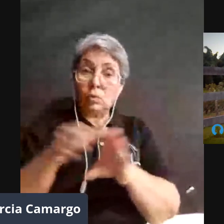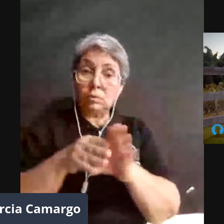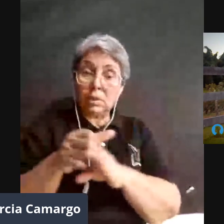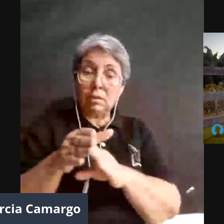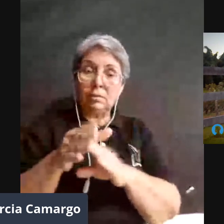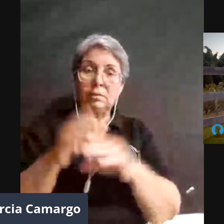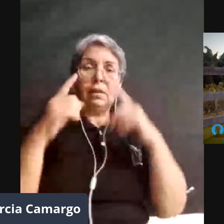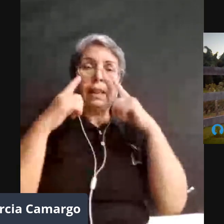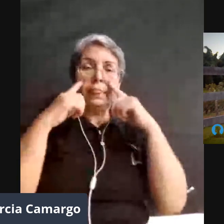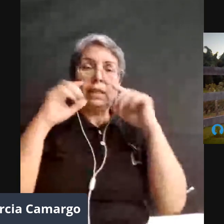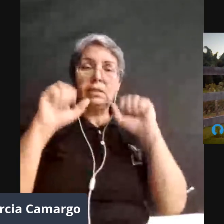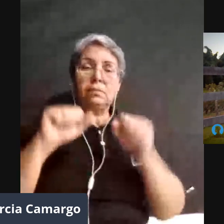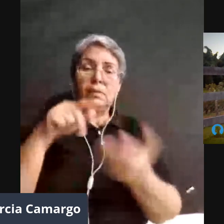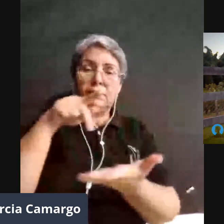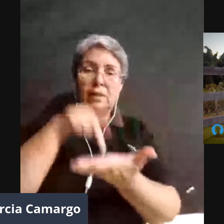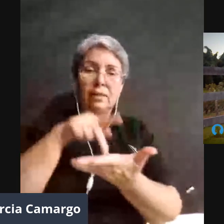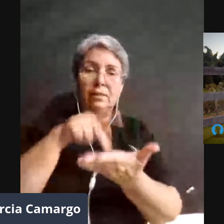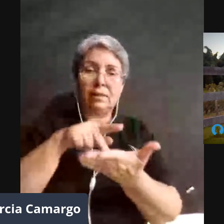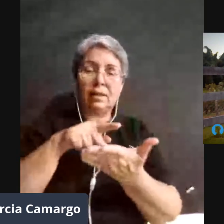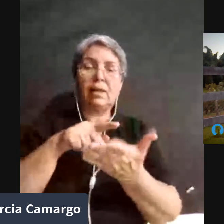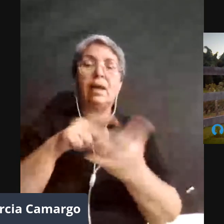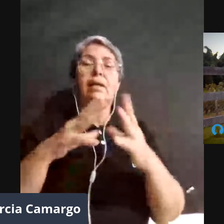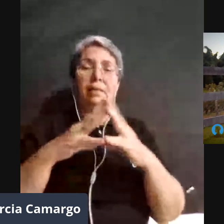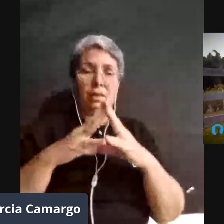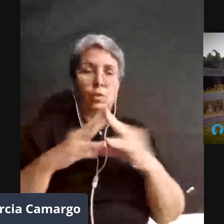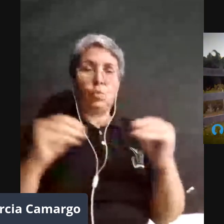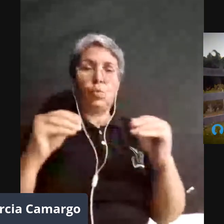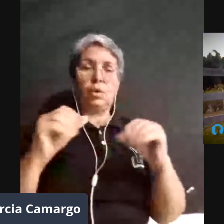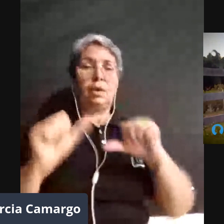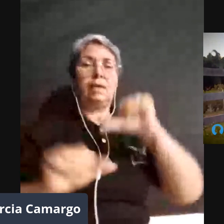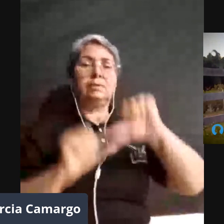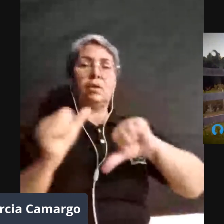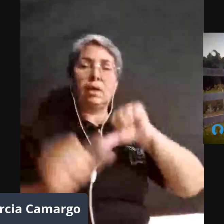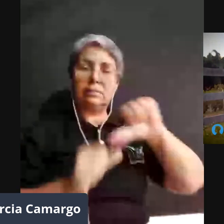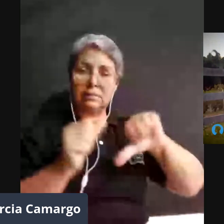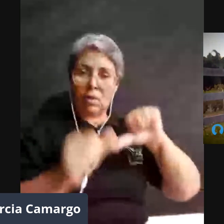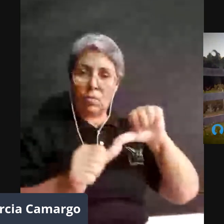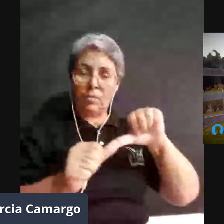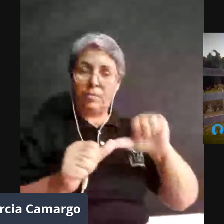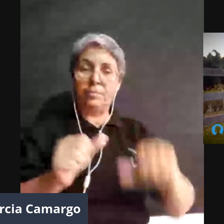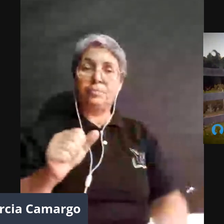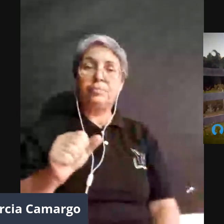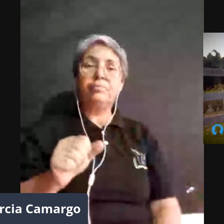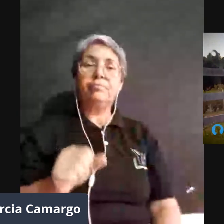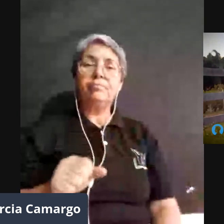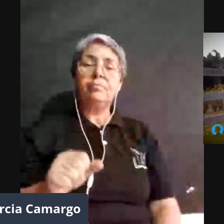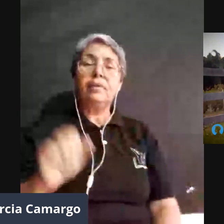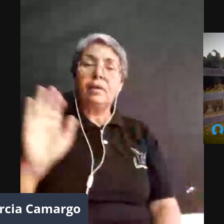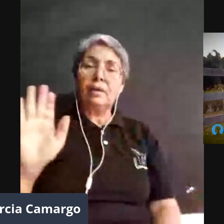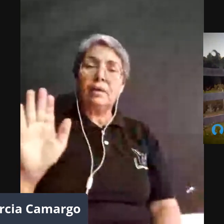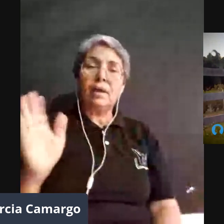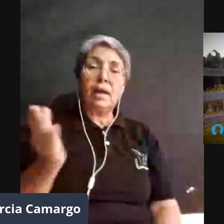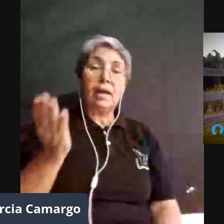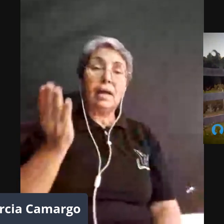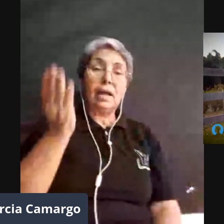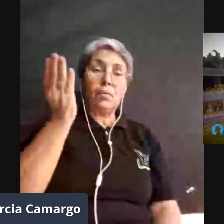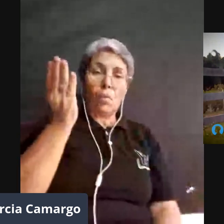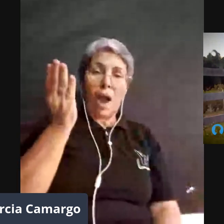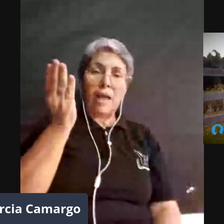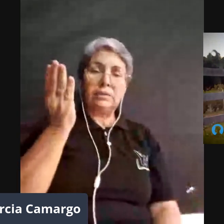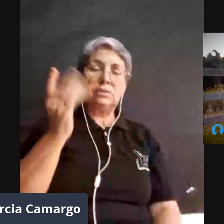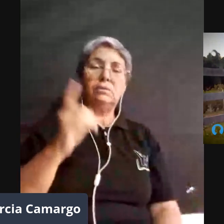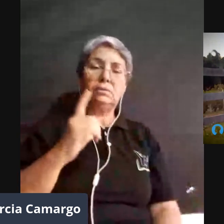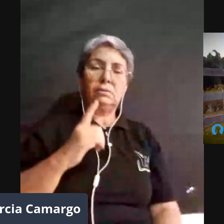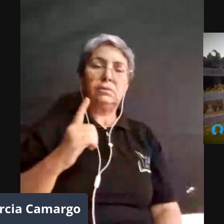sim a mensagem traz cura e restauração. E sabe que a irmã White, ela sempre teve confiança de algo em relação